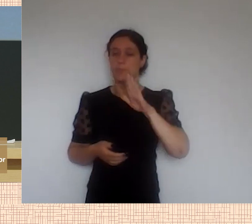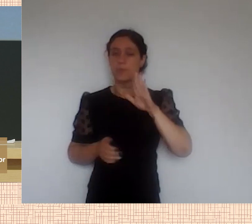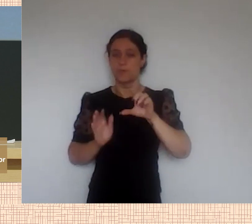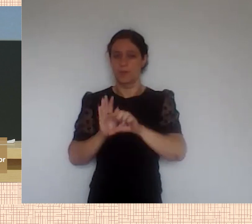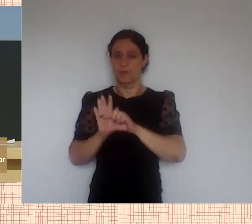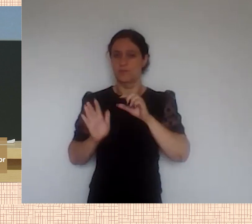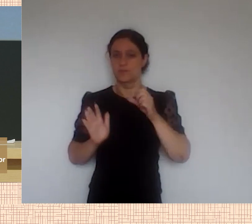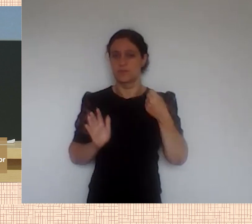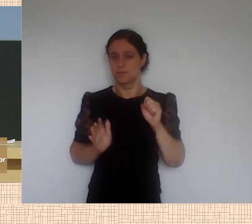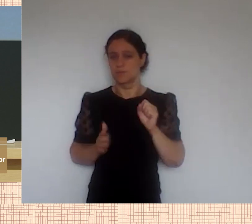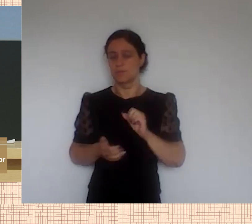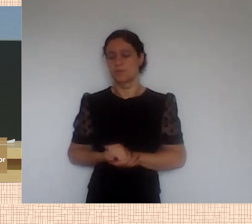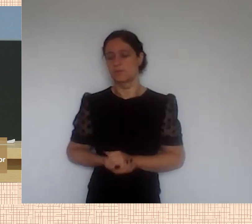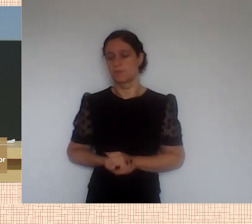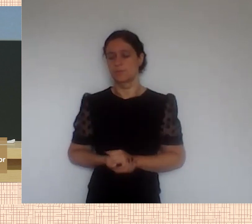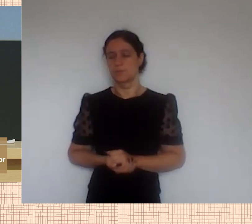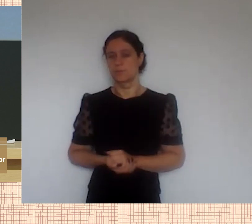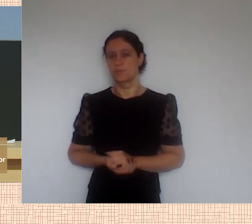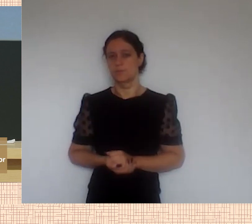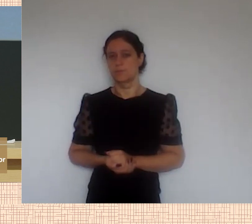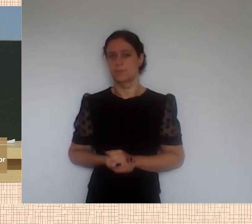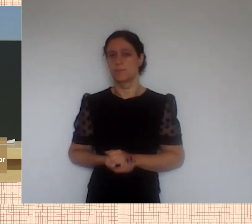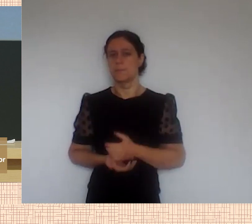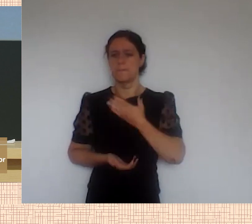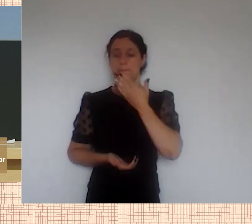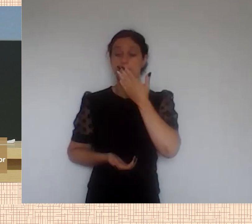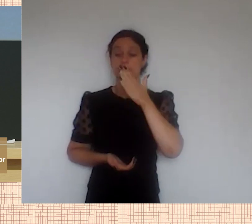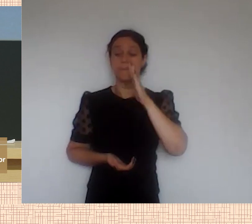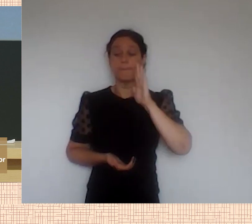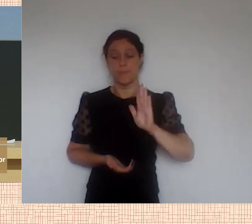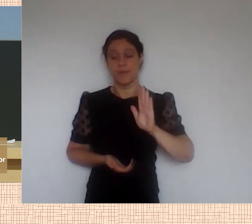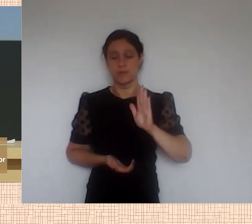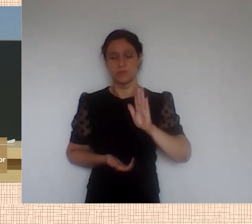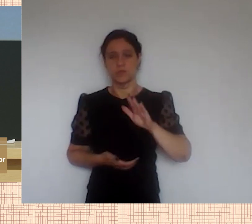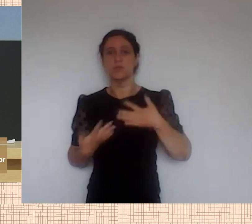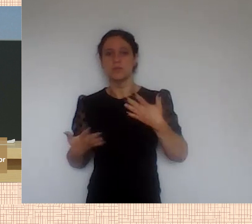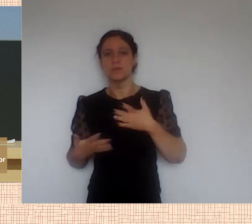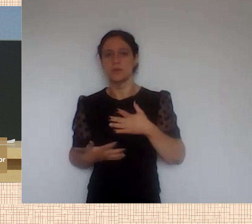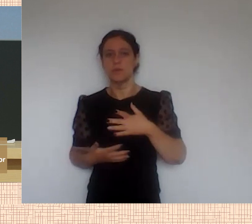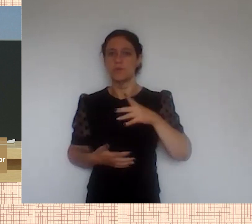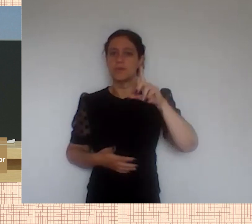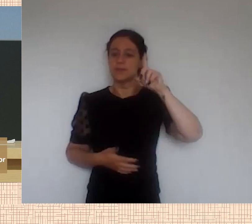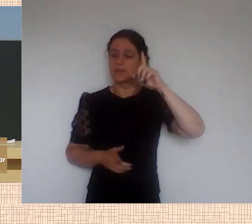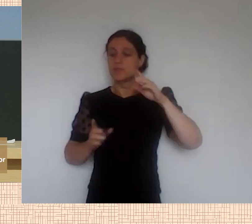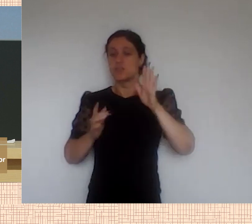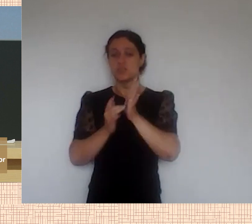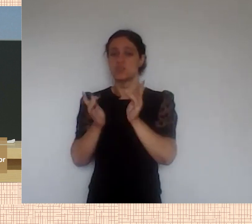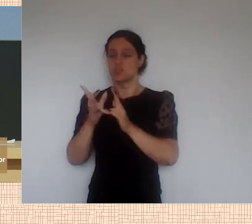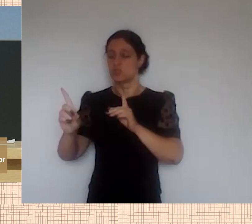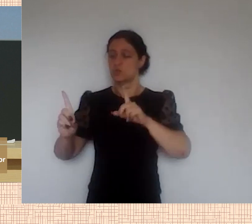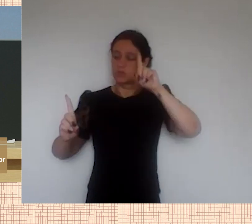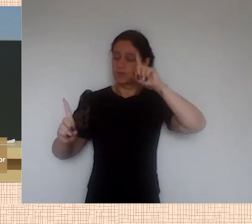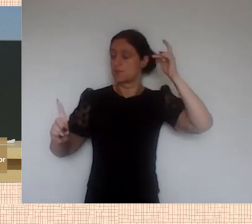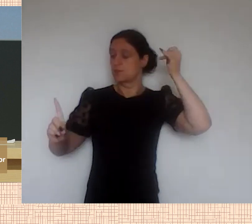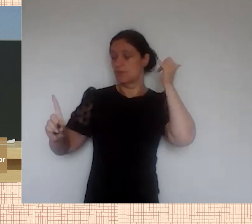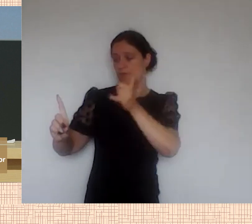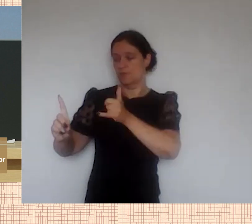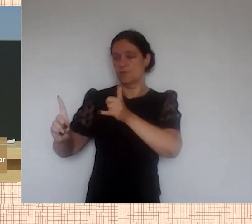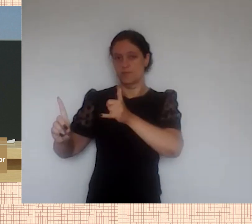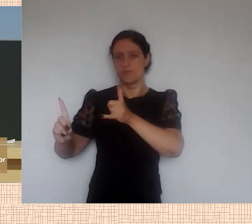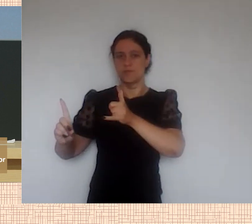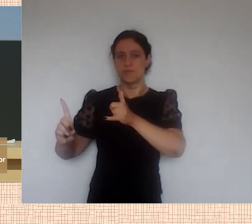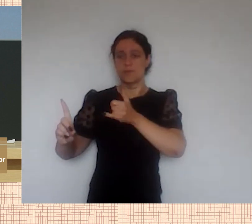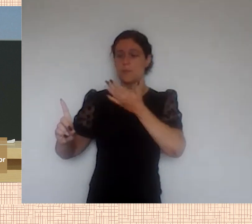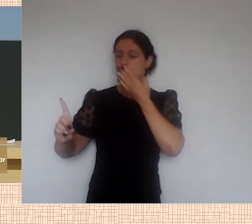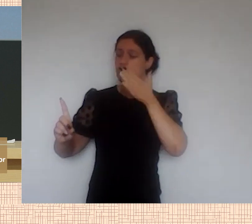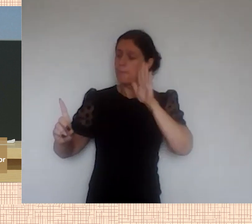O pai falou para o filho: pede-me, e eu te darei as nações por herança, e as extremidades da